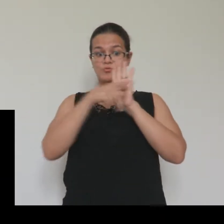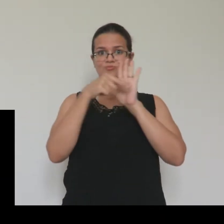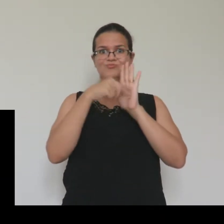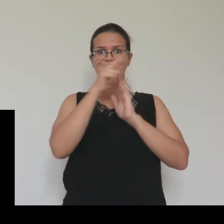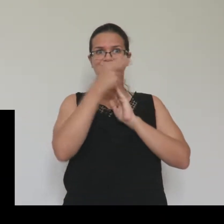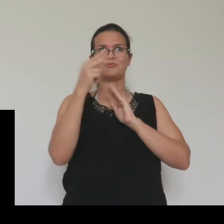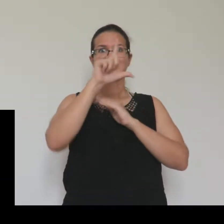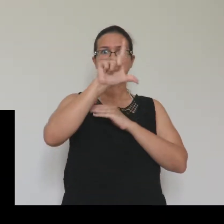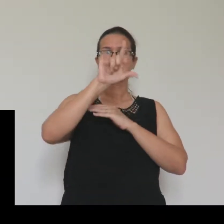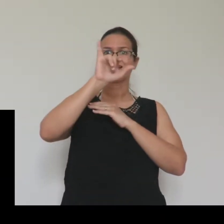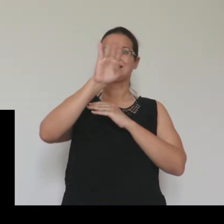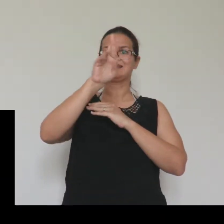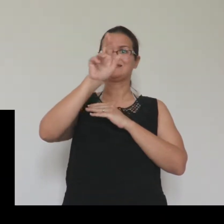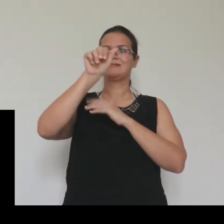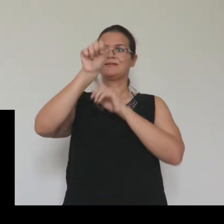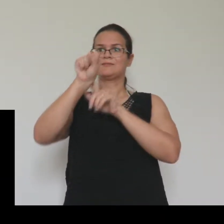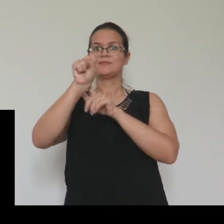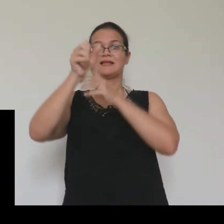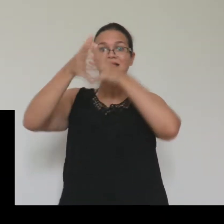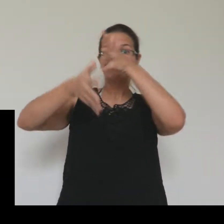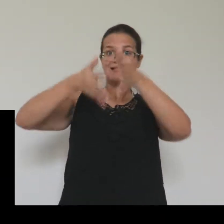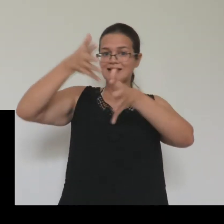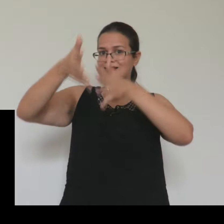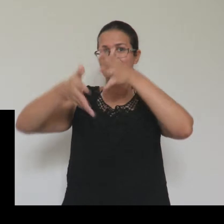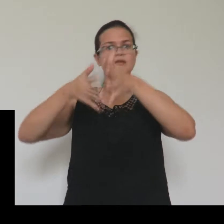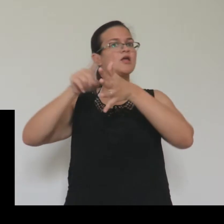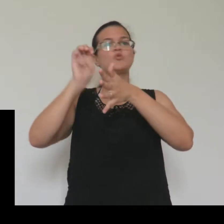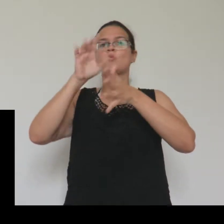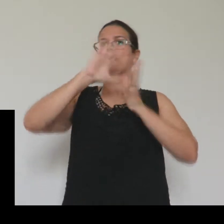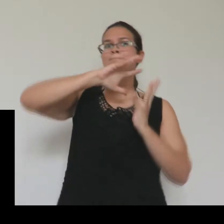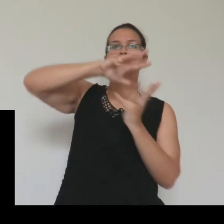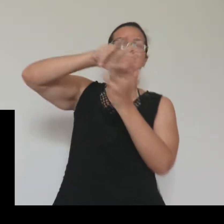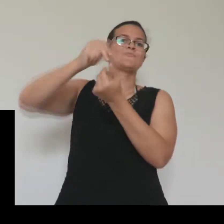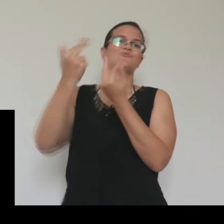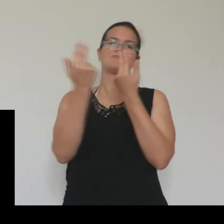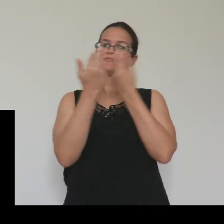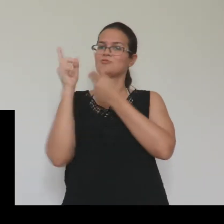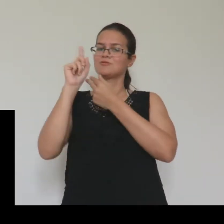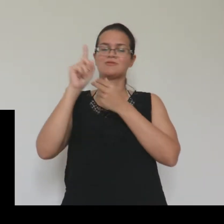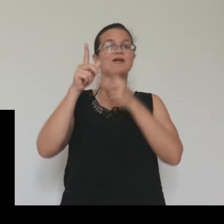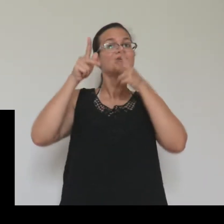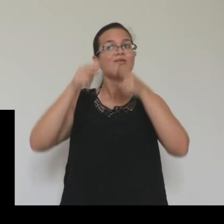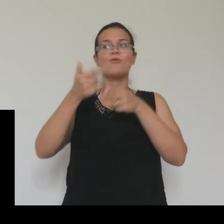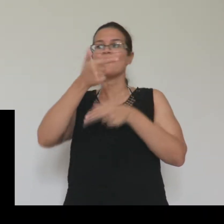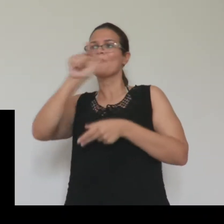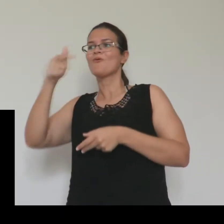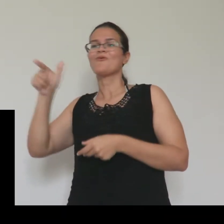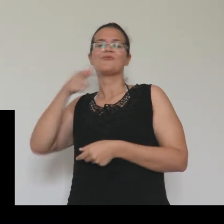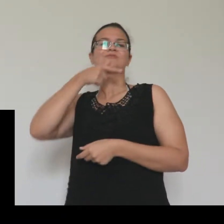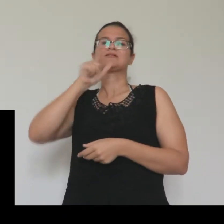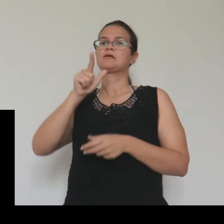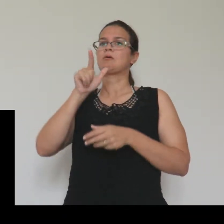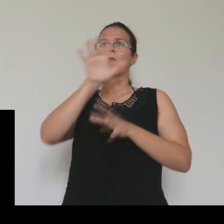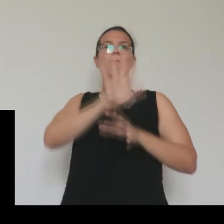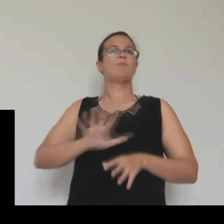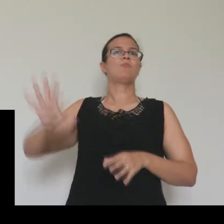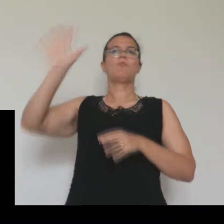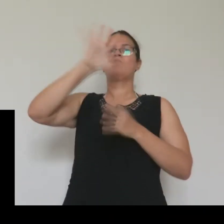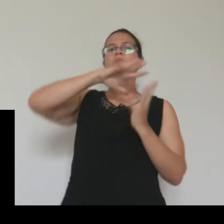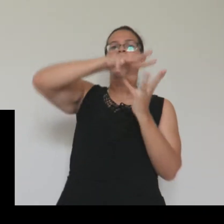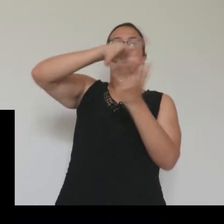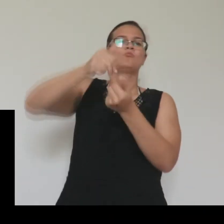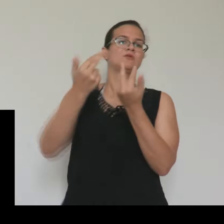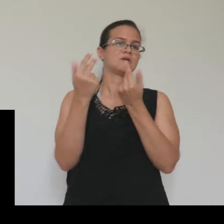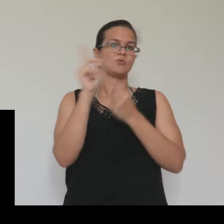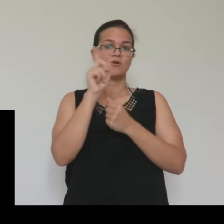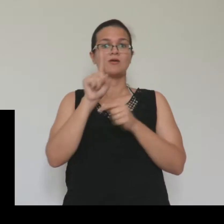diz, Libras, Língua Brasileira de Sinais, ela não é universal. Como qualquer outra língua, ela não é universal. Porém,